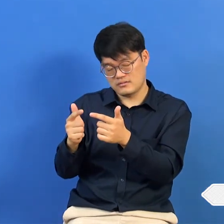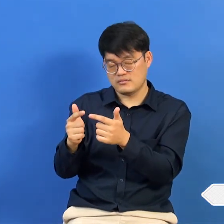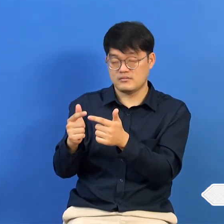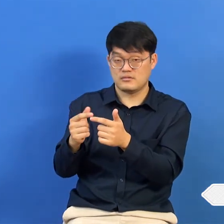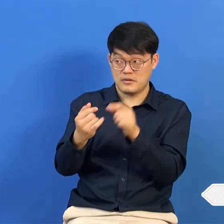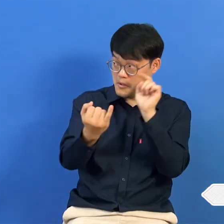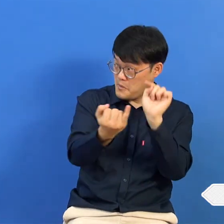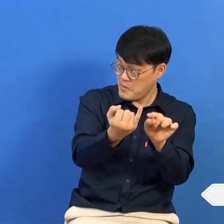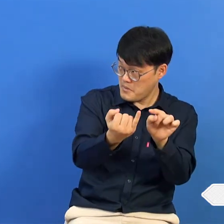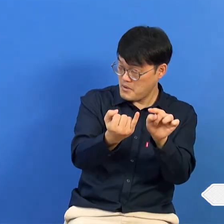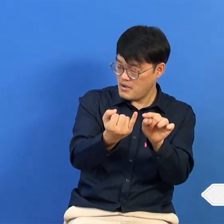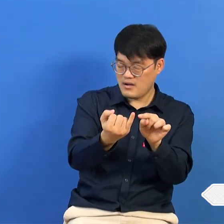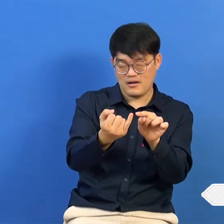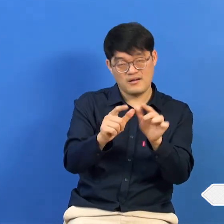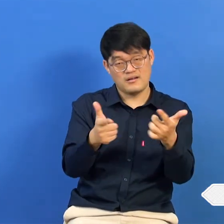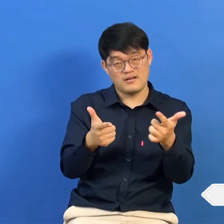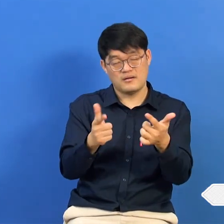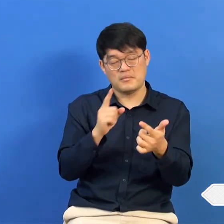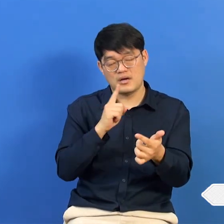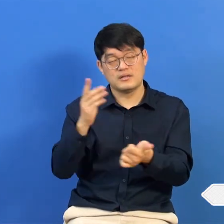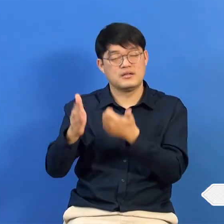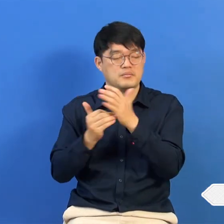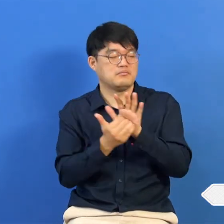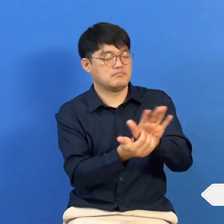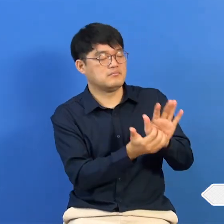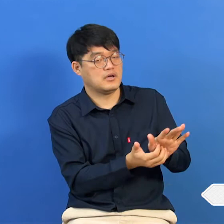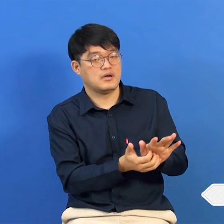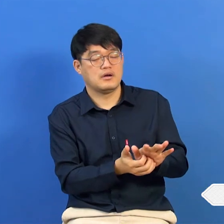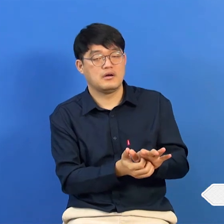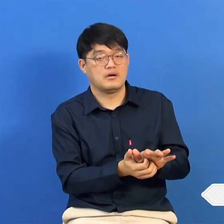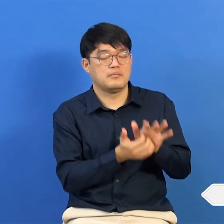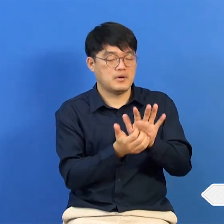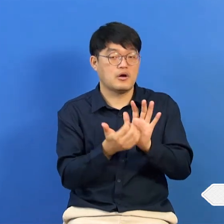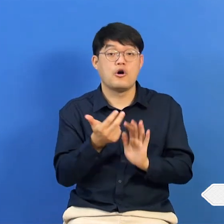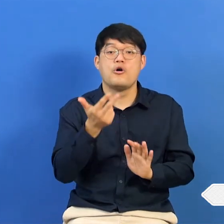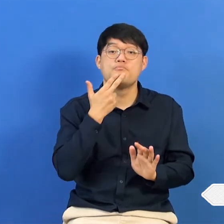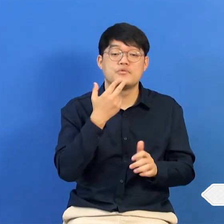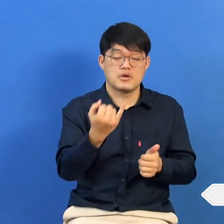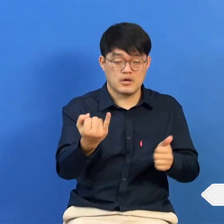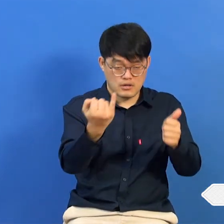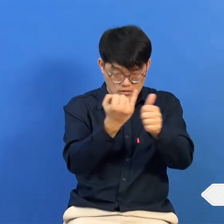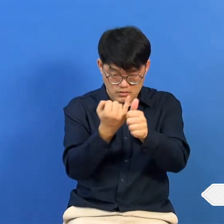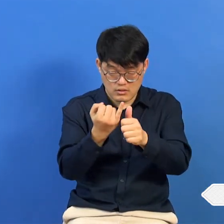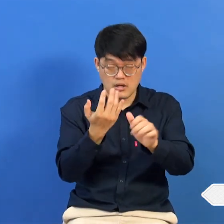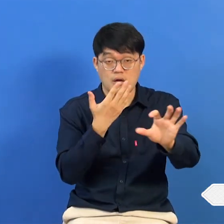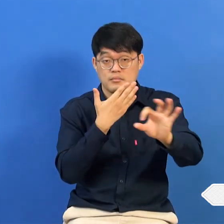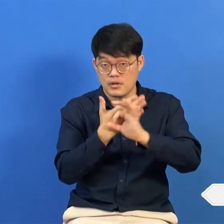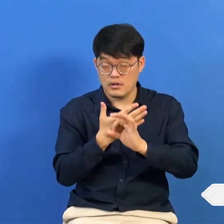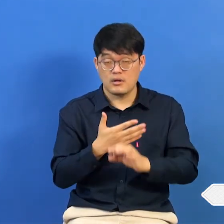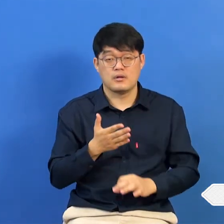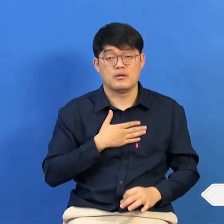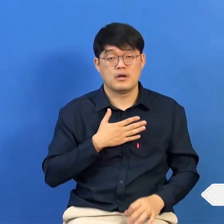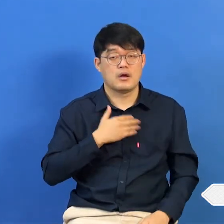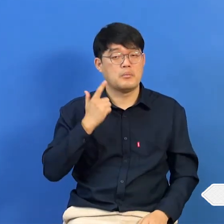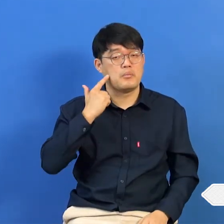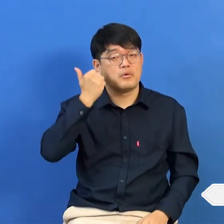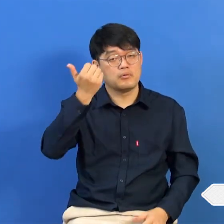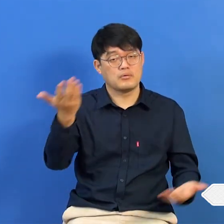지금 생각하면 하나님이 막지 않고 그냥 그래가지고 결혼을 했더라면 내가 목회를 제대로 할 수